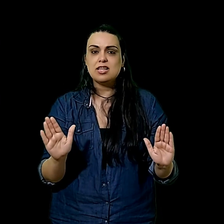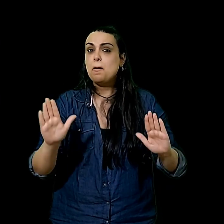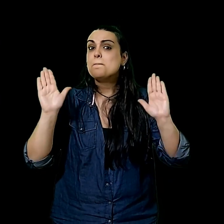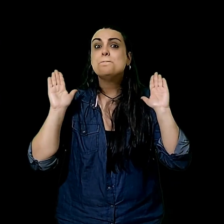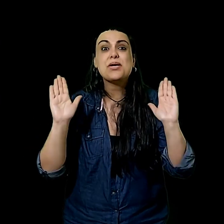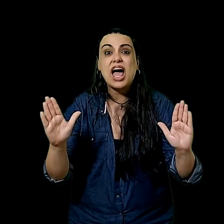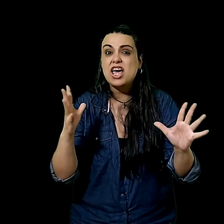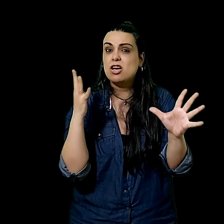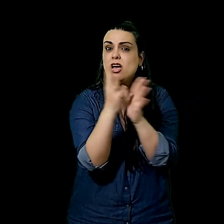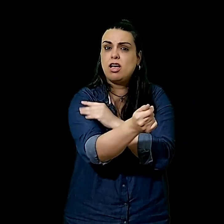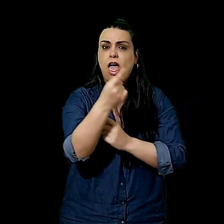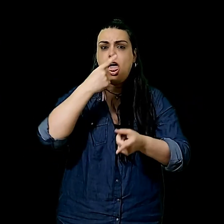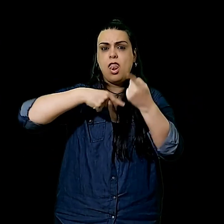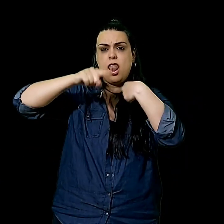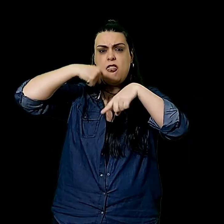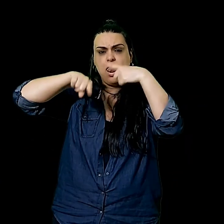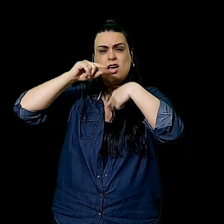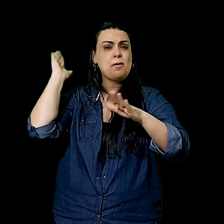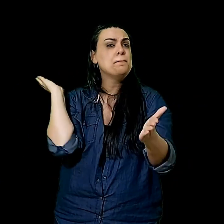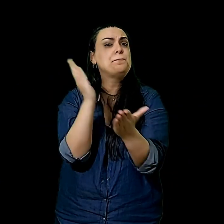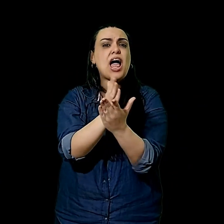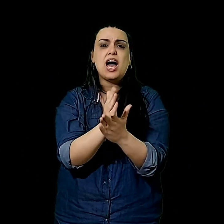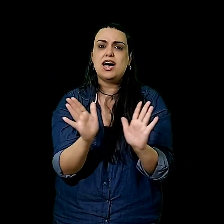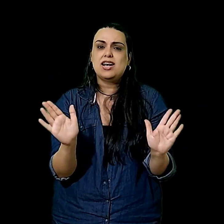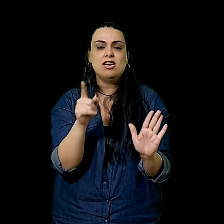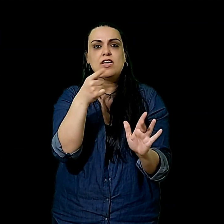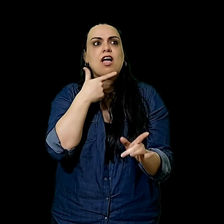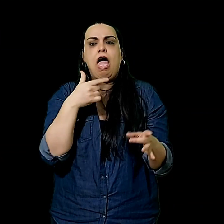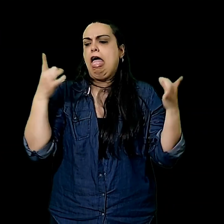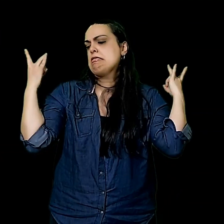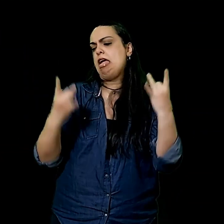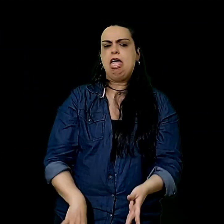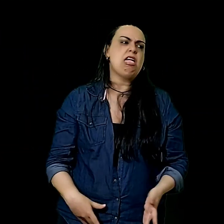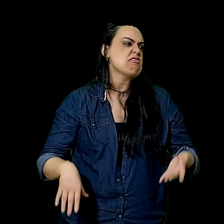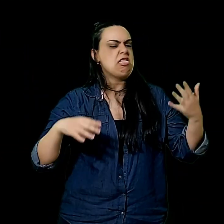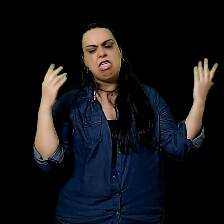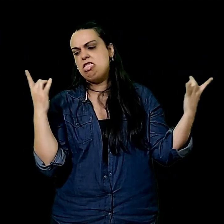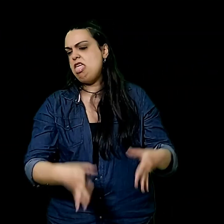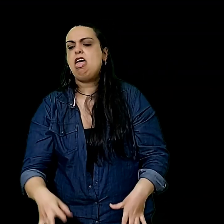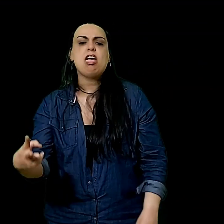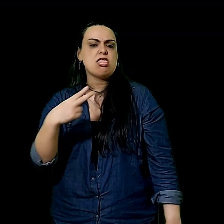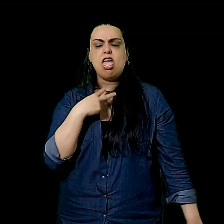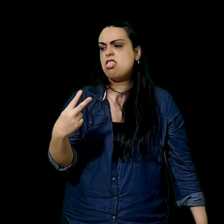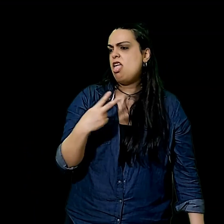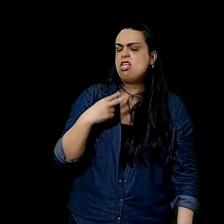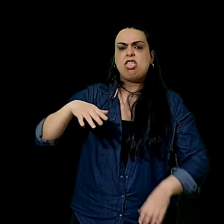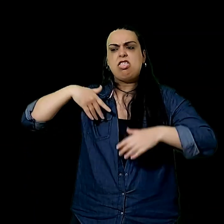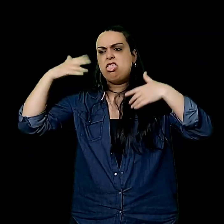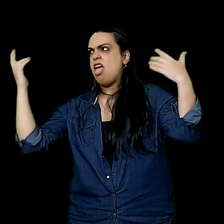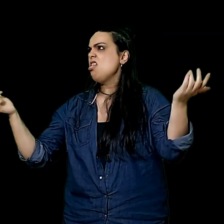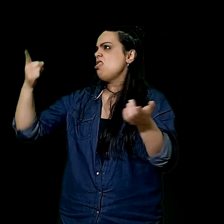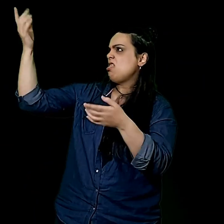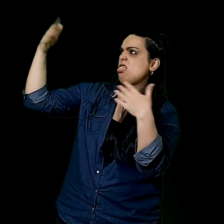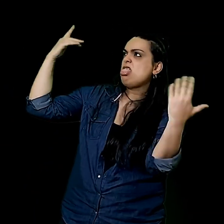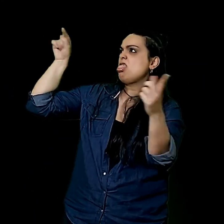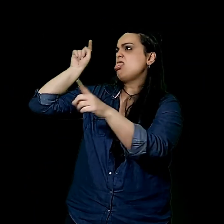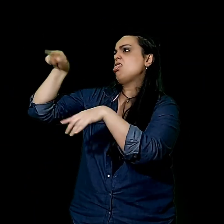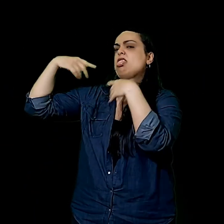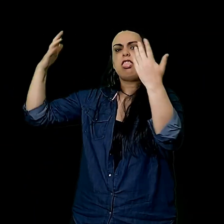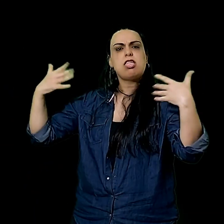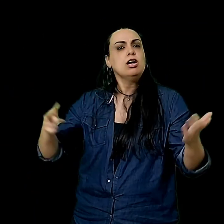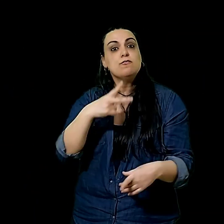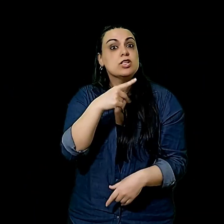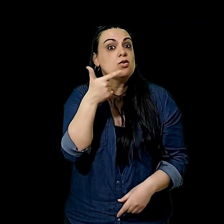Pare de fugir. Esses ciclos de repetição para desistir, achando que Deus não é com você, porque você não